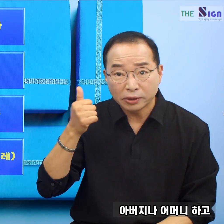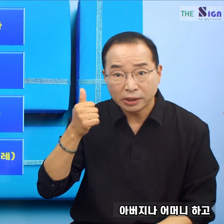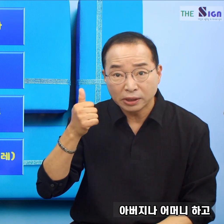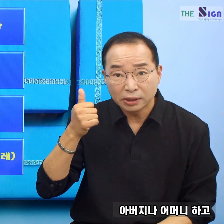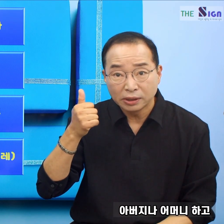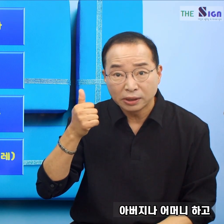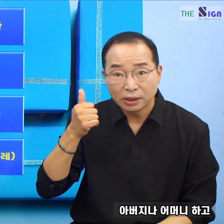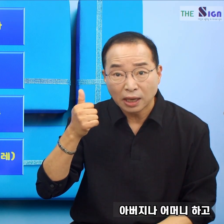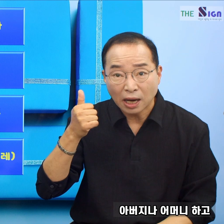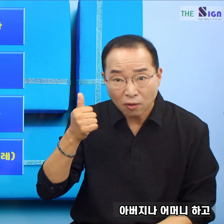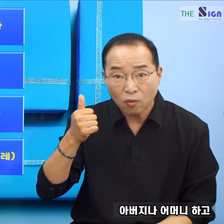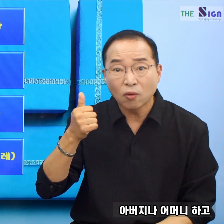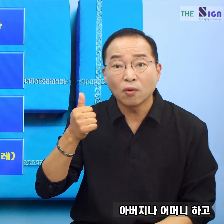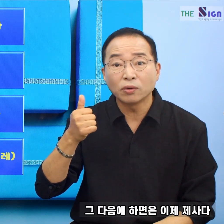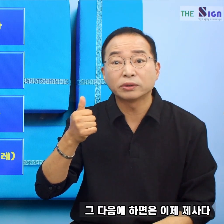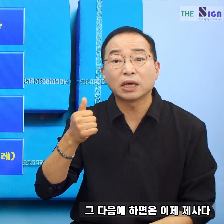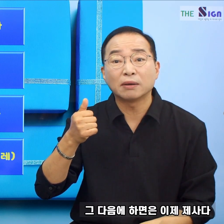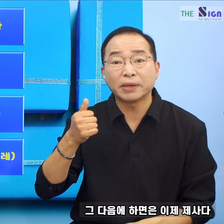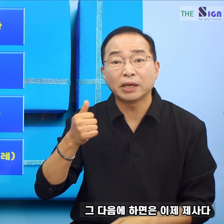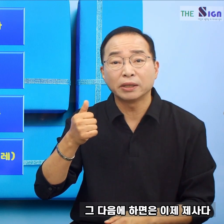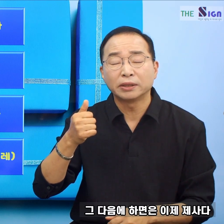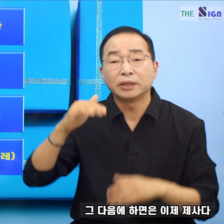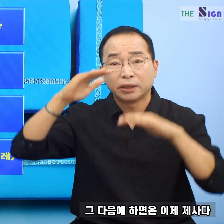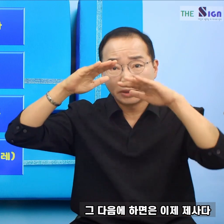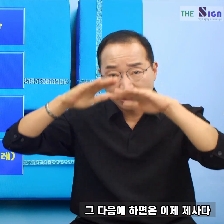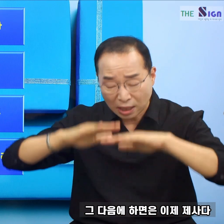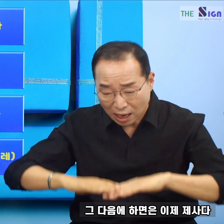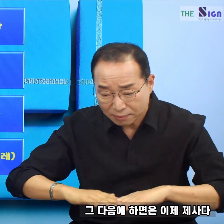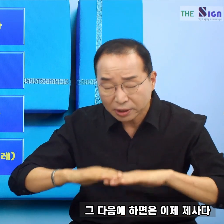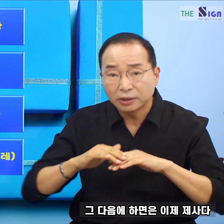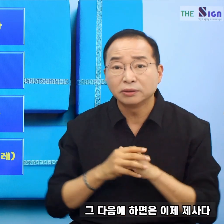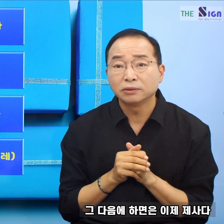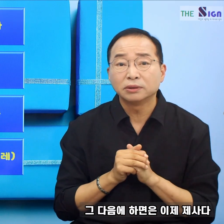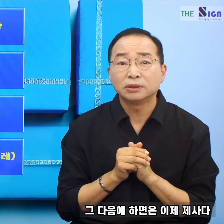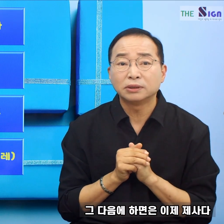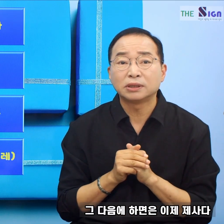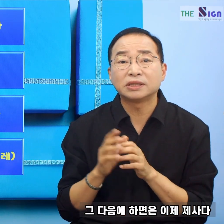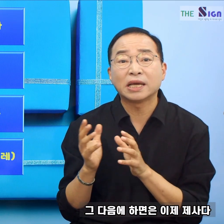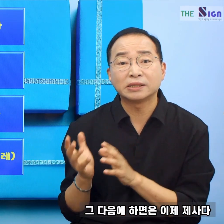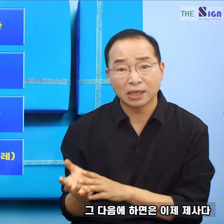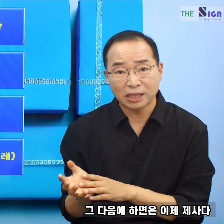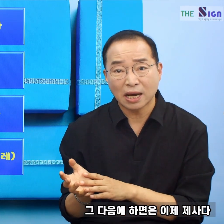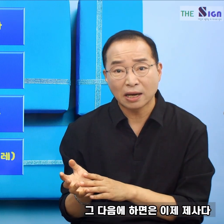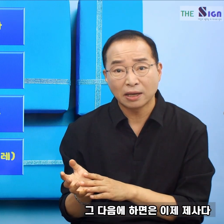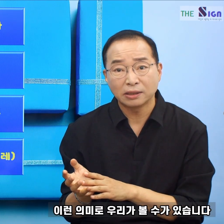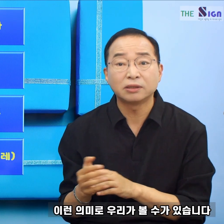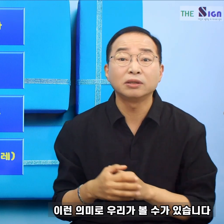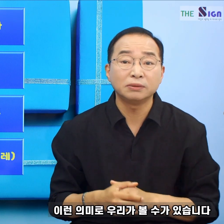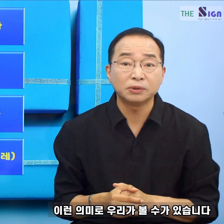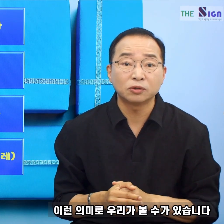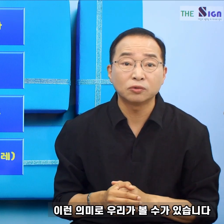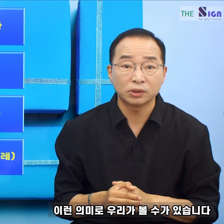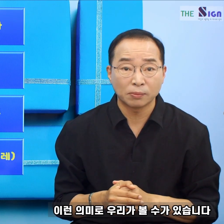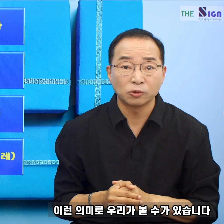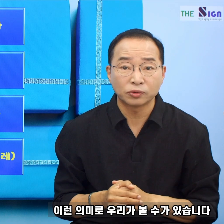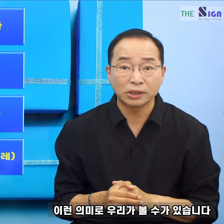어머니 하고 그 다음에 하면은 이제 제사다, 이런 의미로 우리가 볼 수가